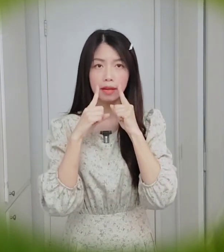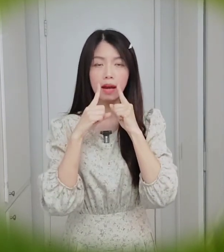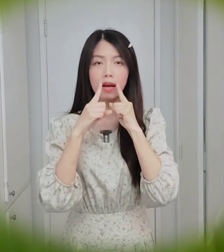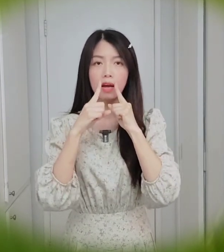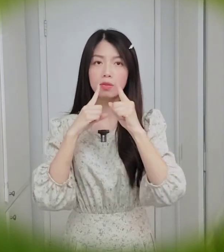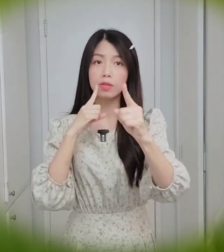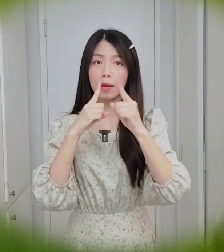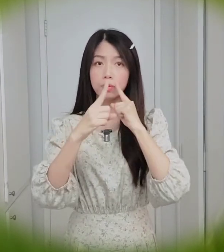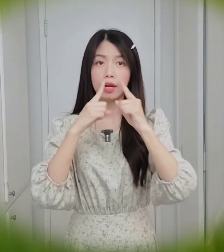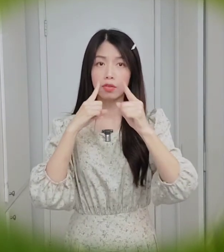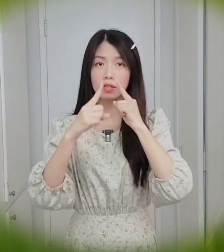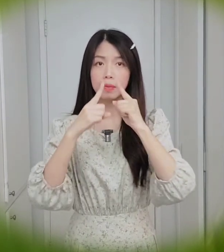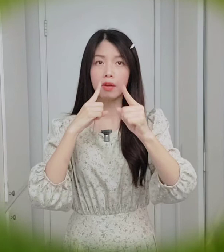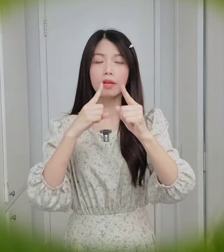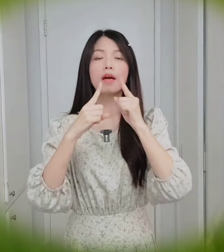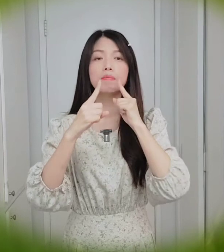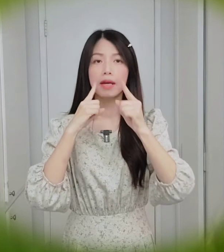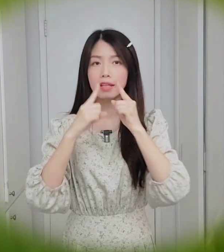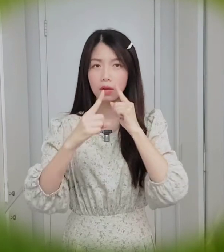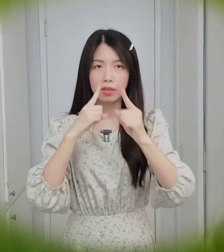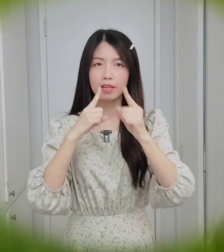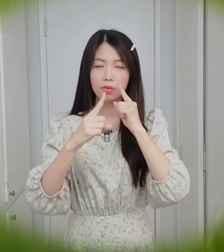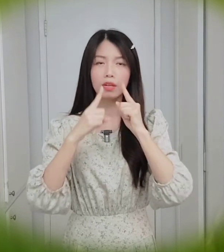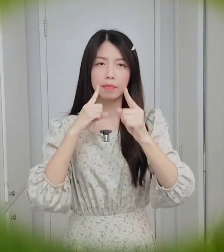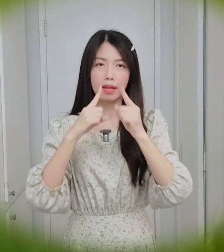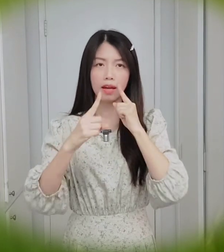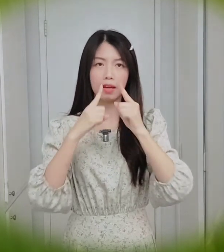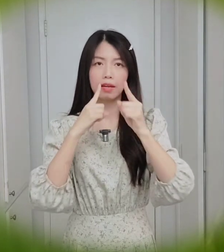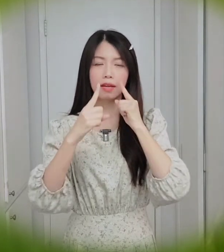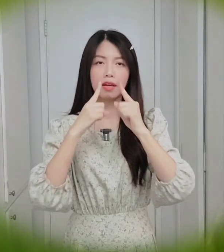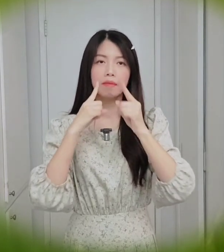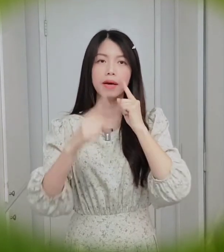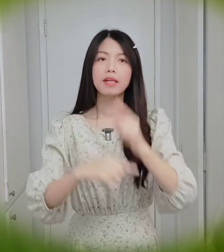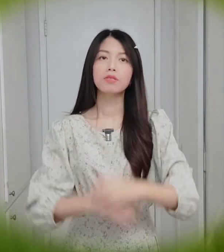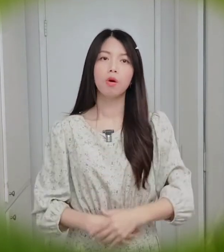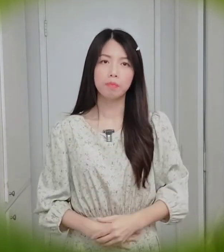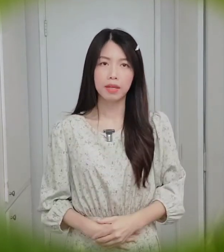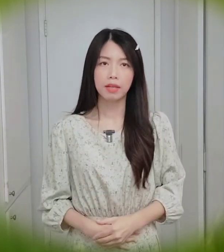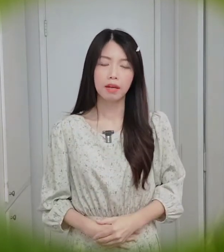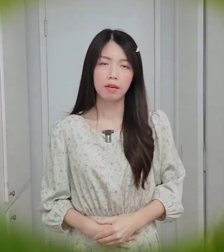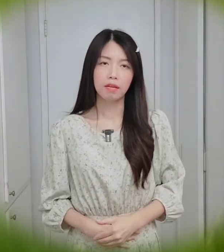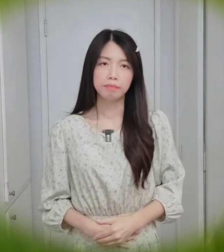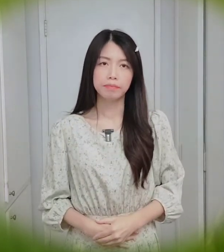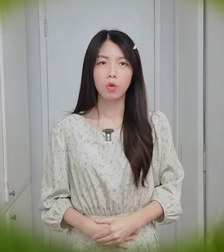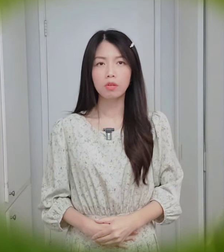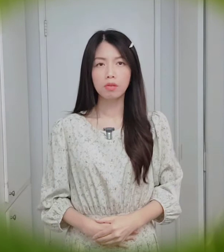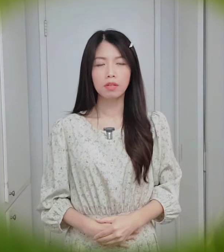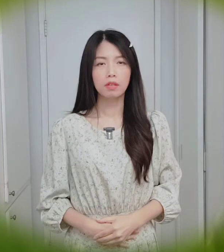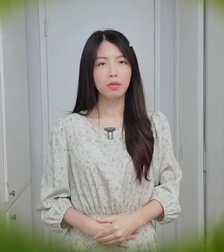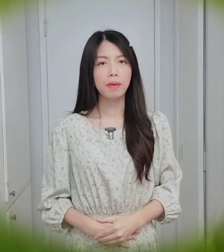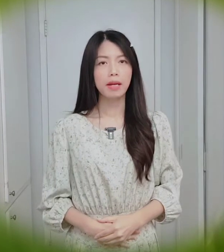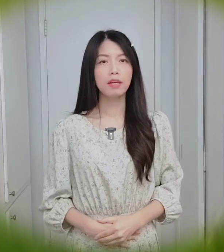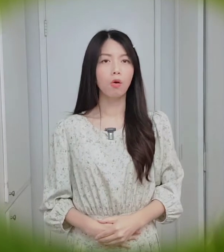앞에 댔다가 한 손씩 앞으로 나가주시면 말하다라고 하는 뜻의 수어가 됩니다. 말할 수 없는,